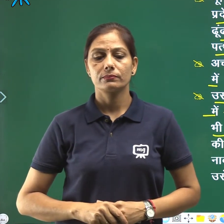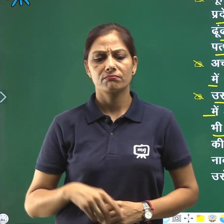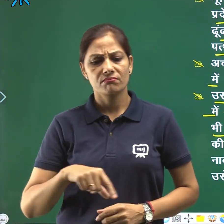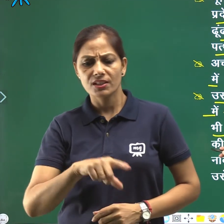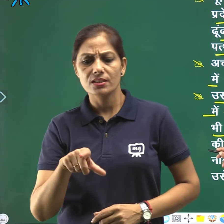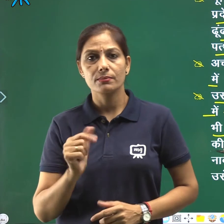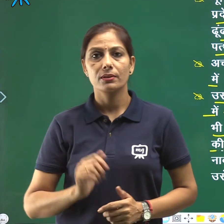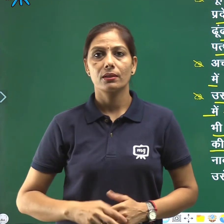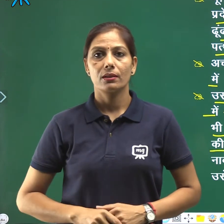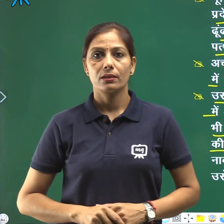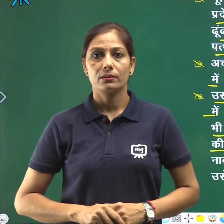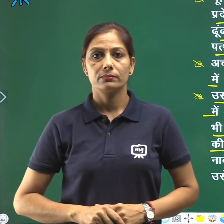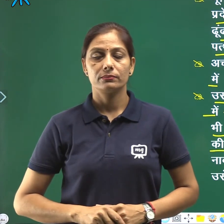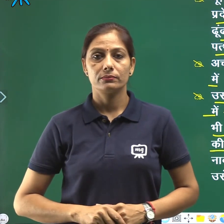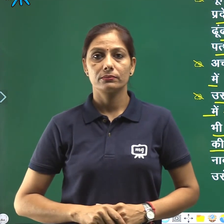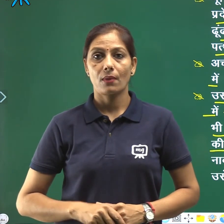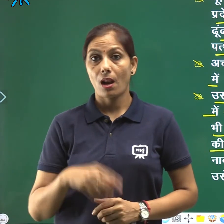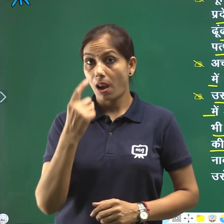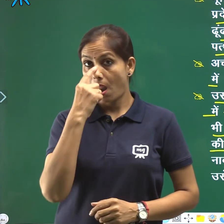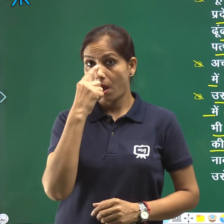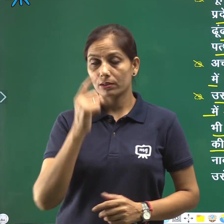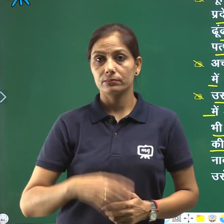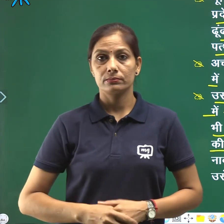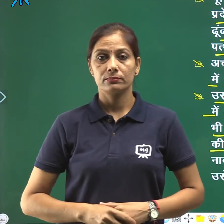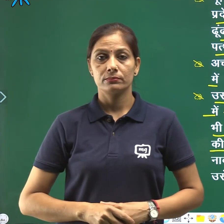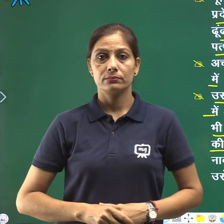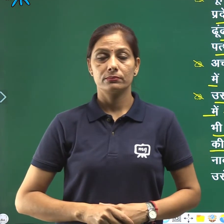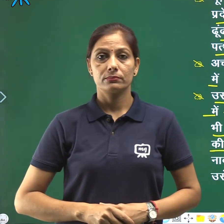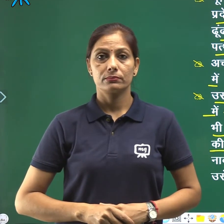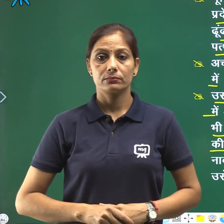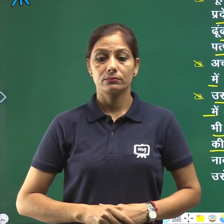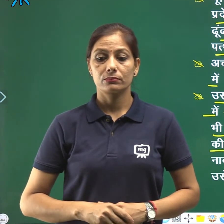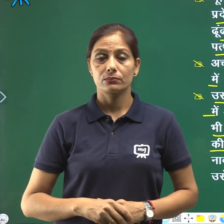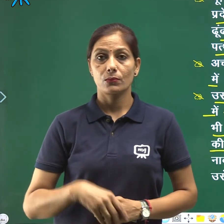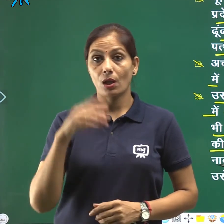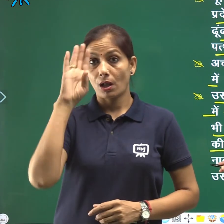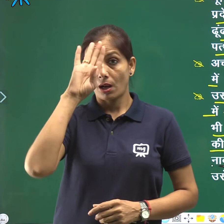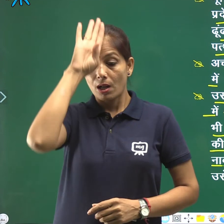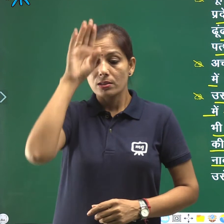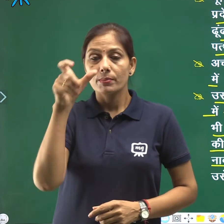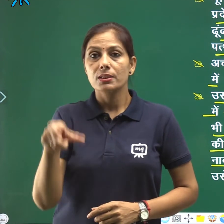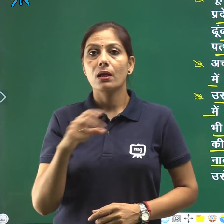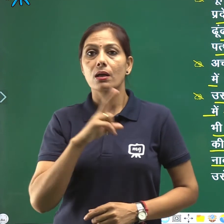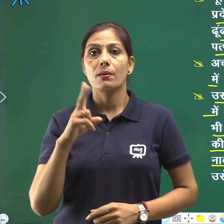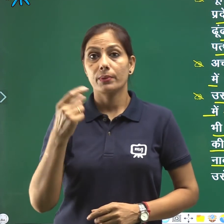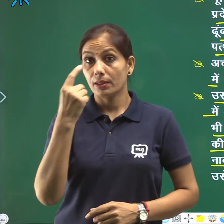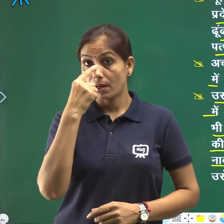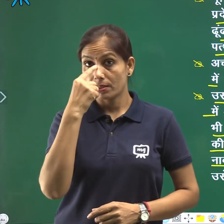किसी की भी नाक जॉर्ज पंचम की नाक से